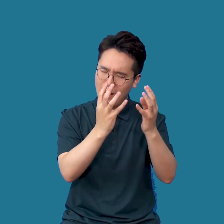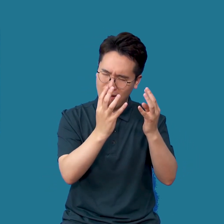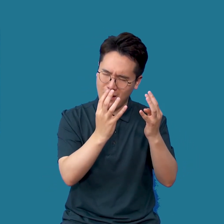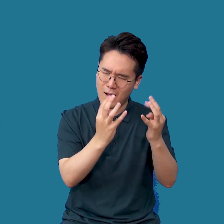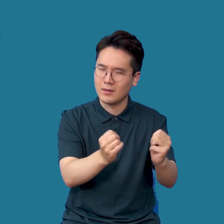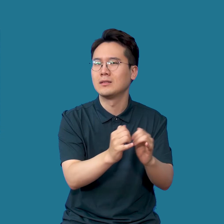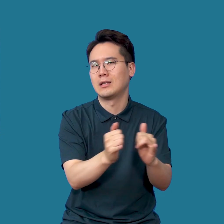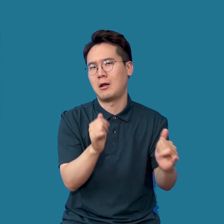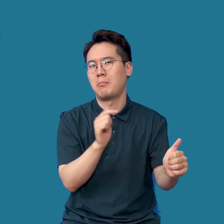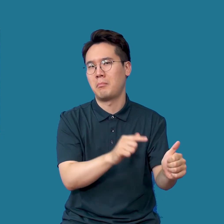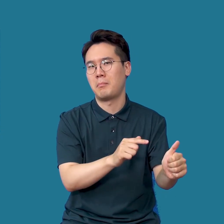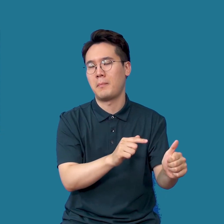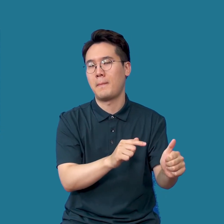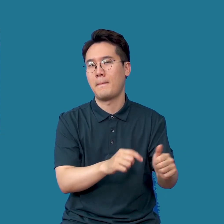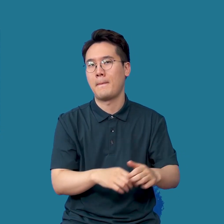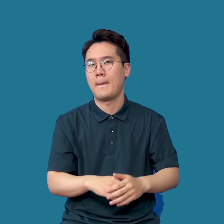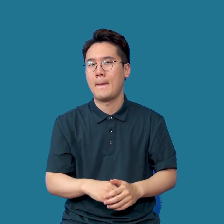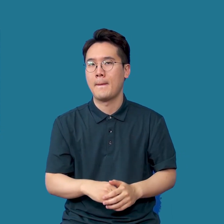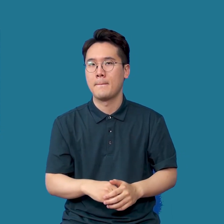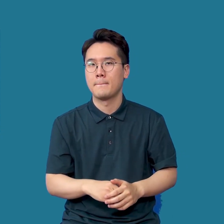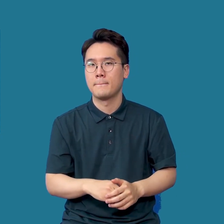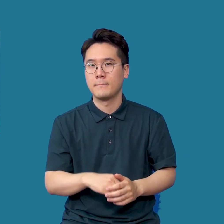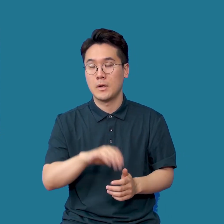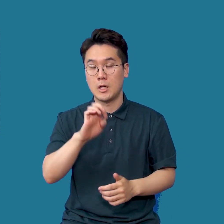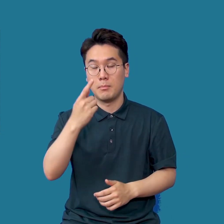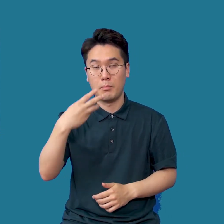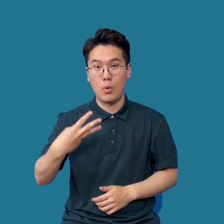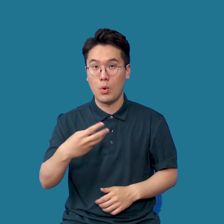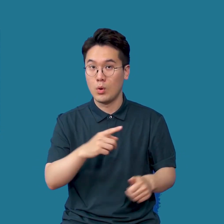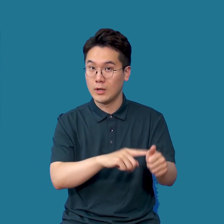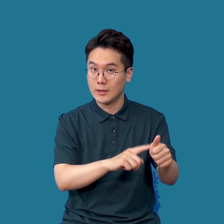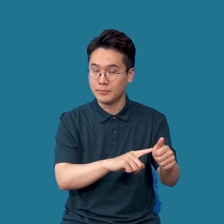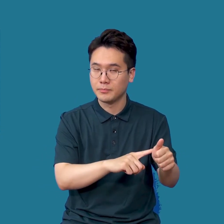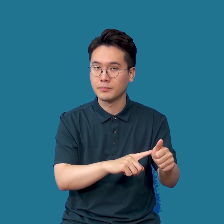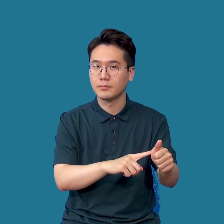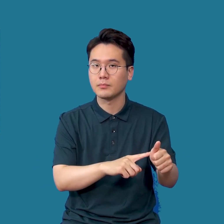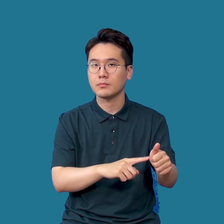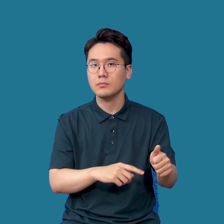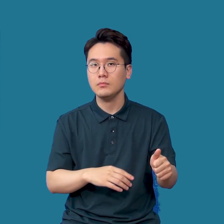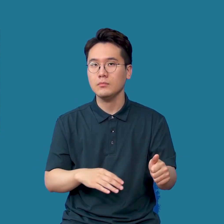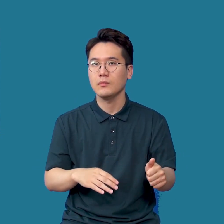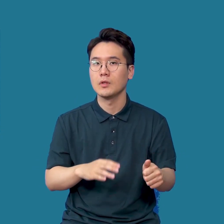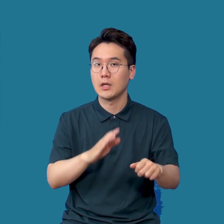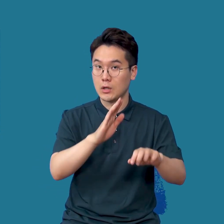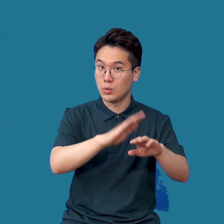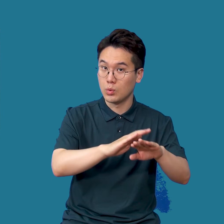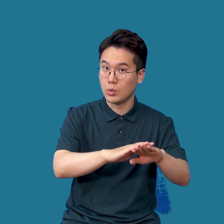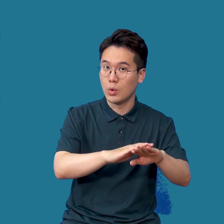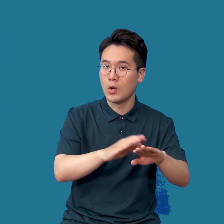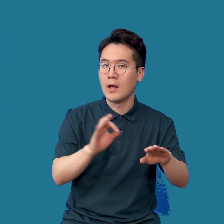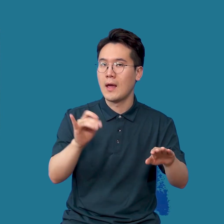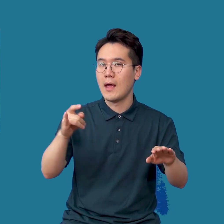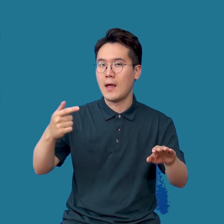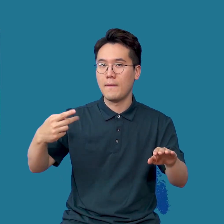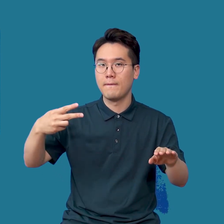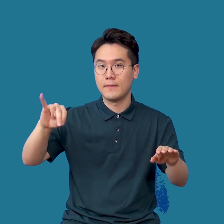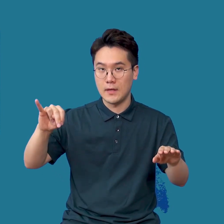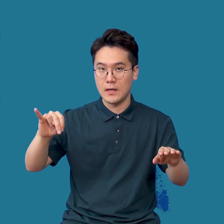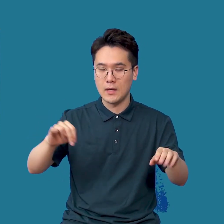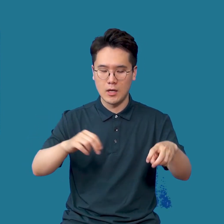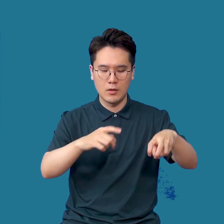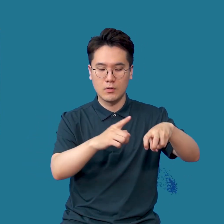하는 분입니다. 그 폴이 자기 손으로 앤디의 손을